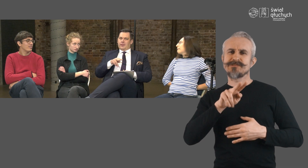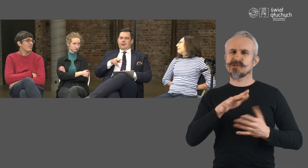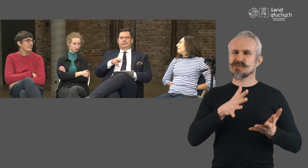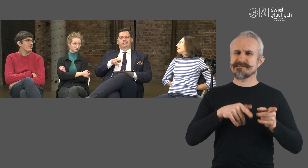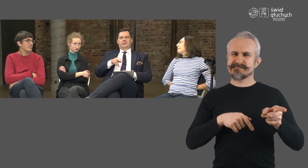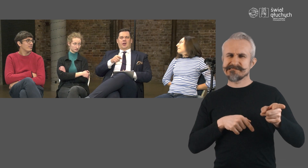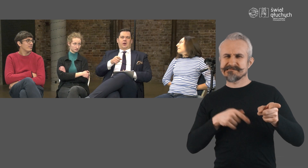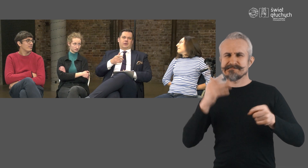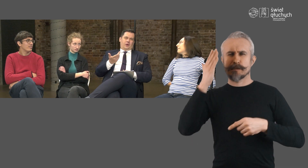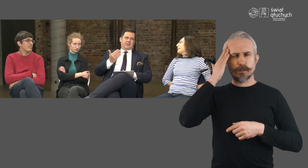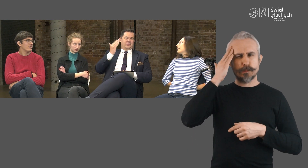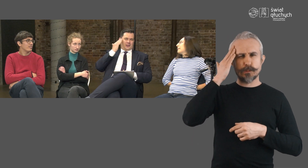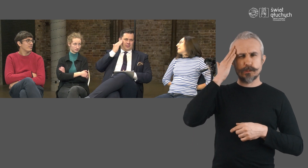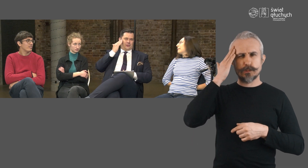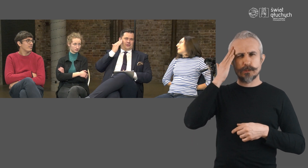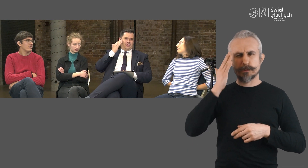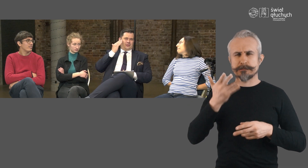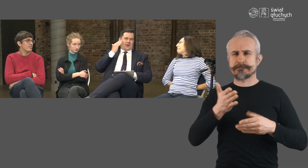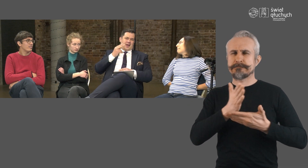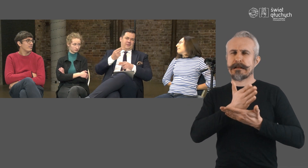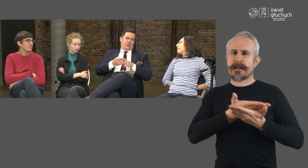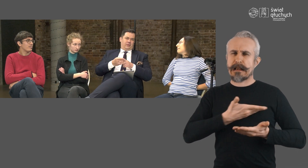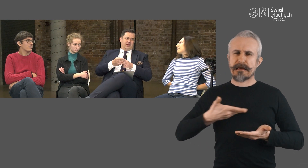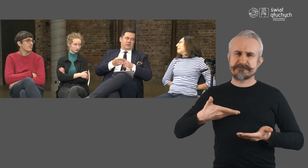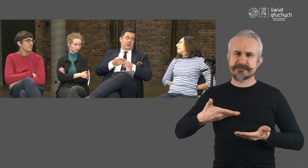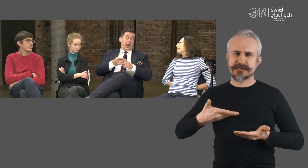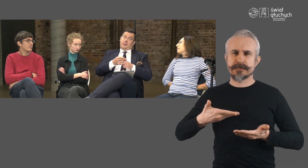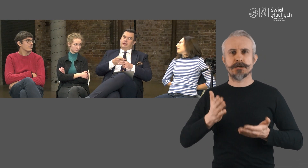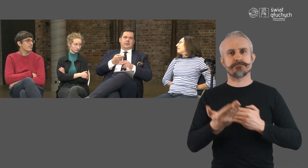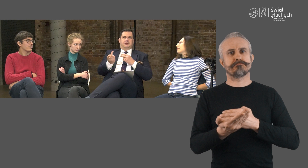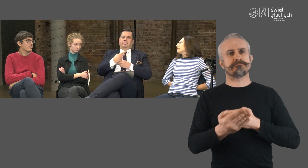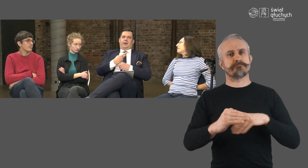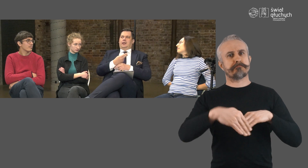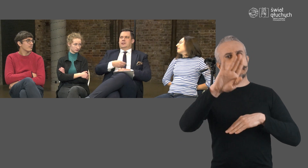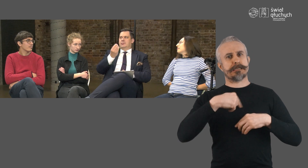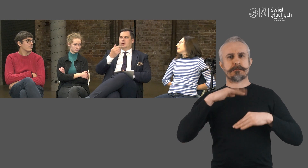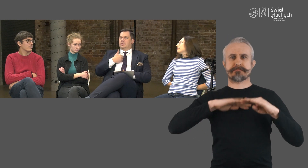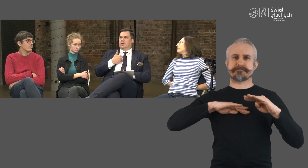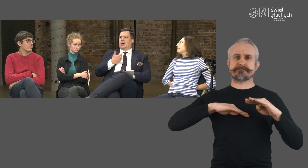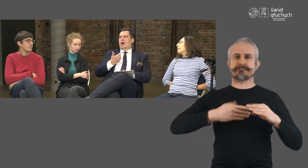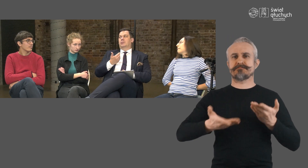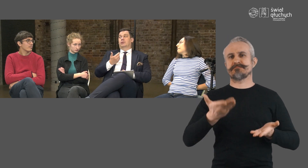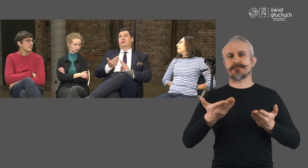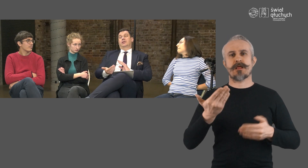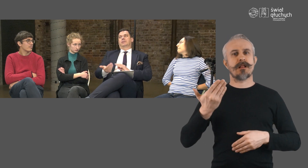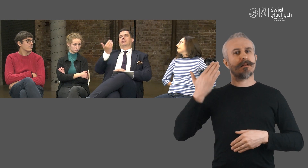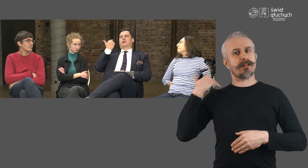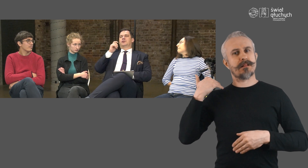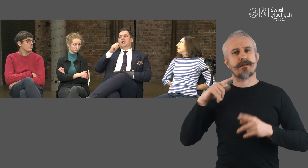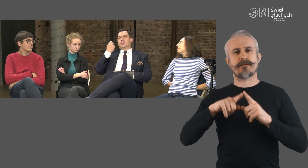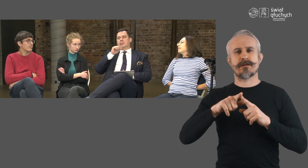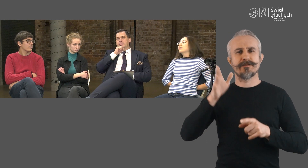mówicie, on ma świadomość, ale w połowie na przykład. Albo jest jest lepszy ode mnie. Albo, nie